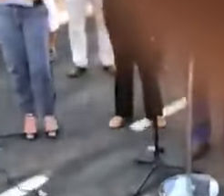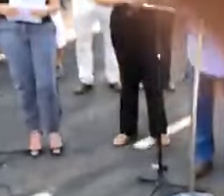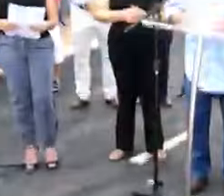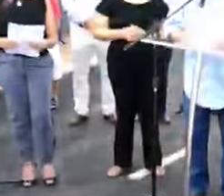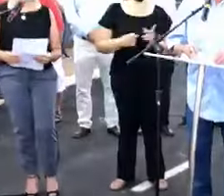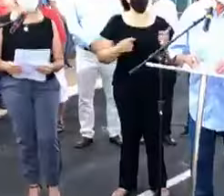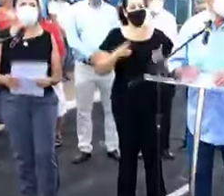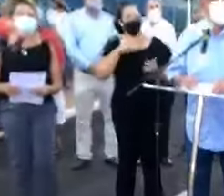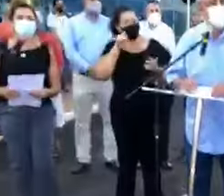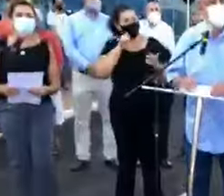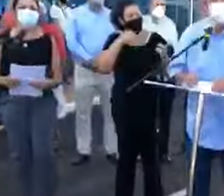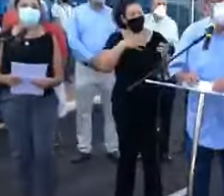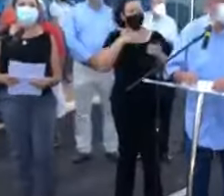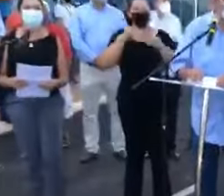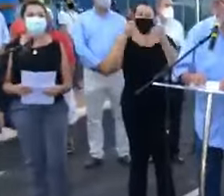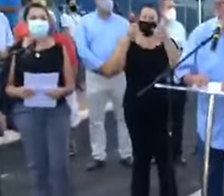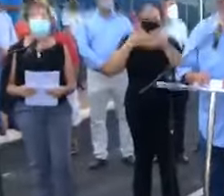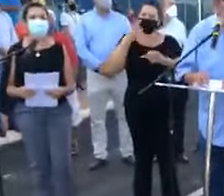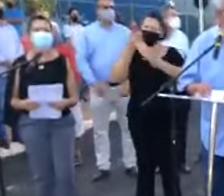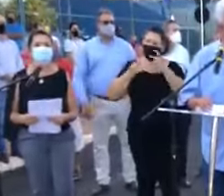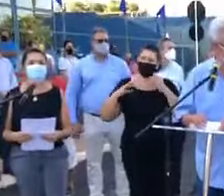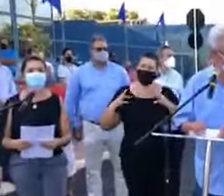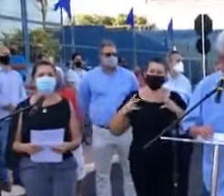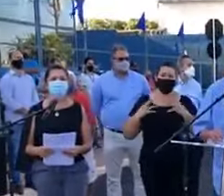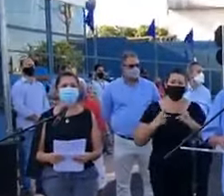a Doris já falou tudo o que tinha que ser falado.